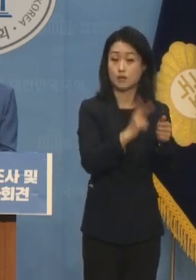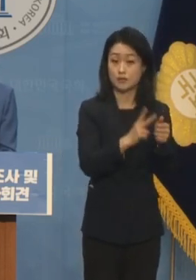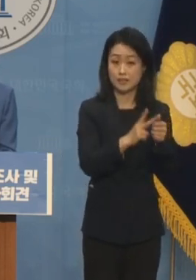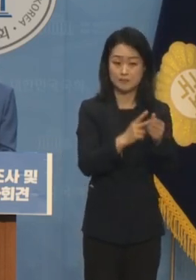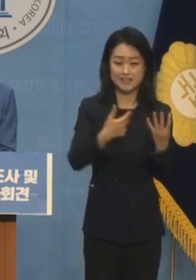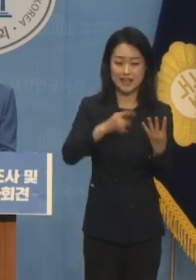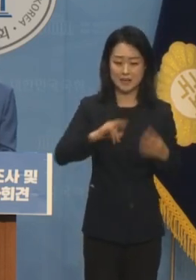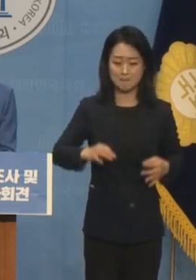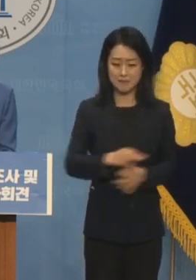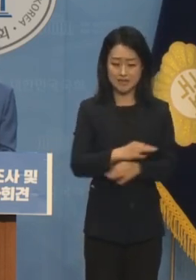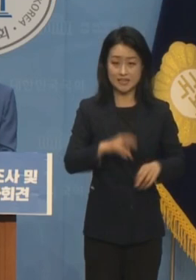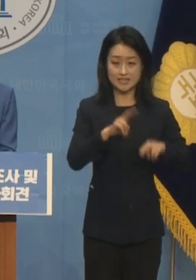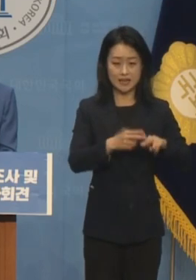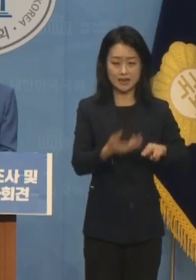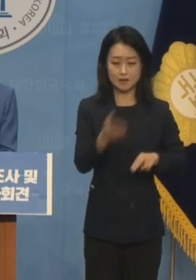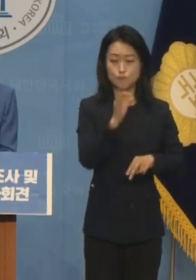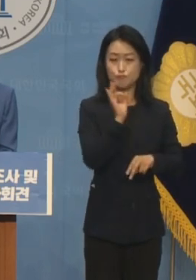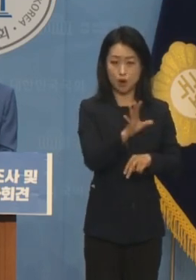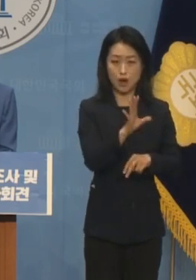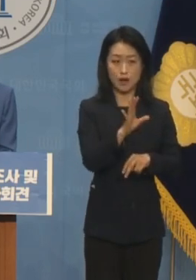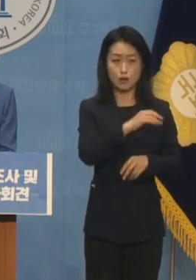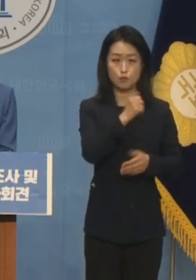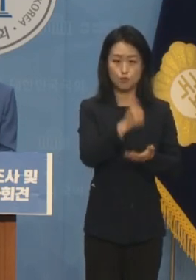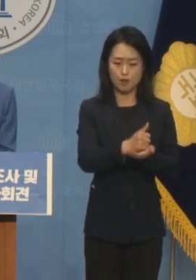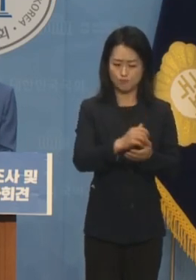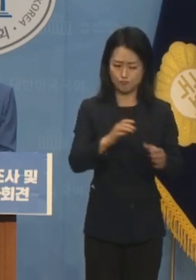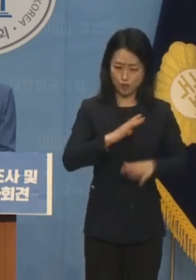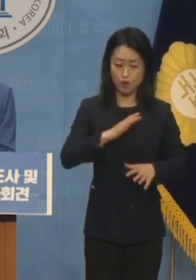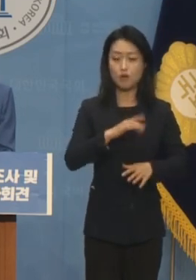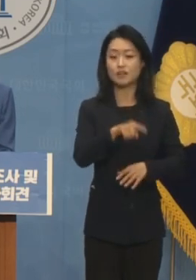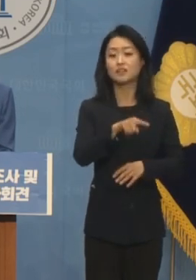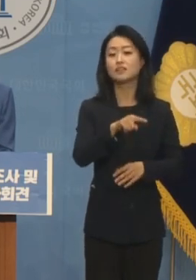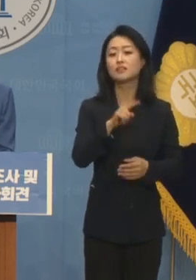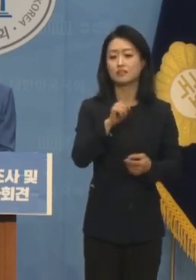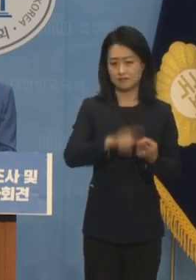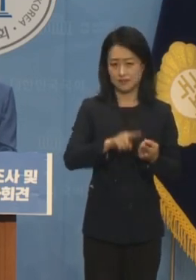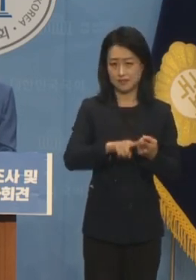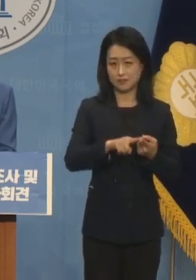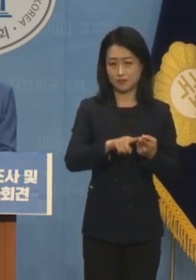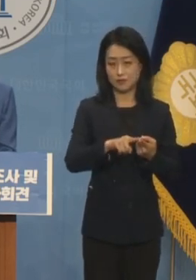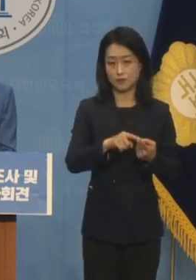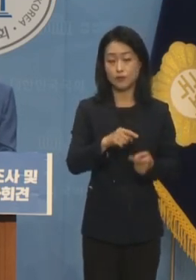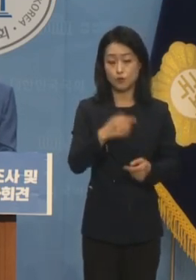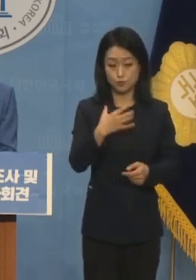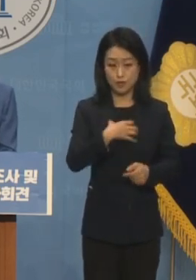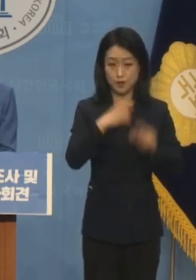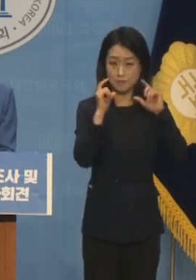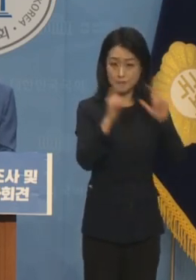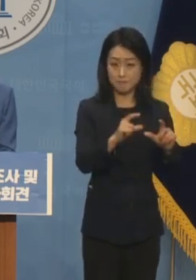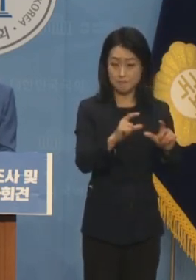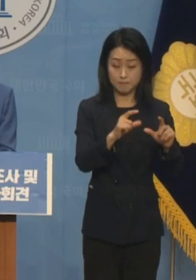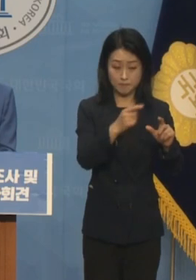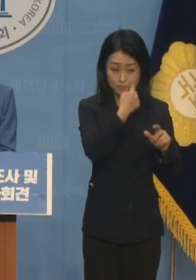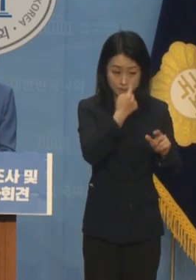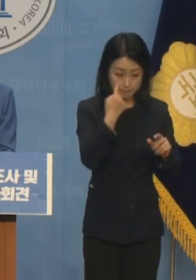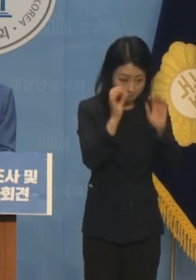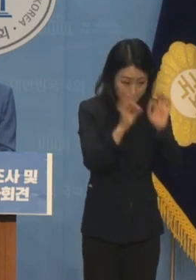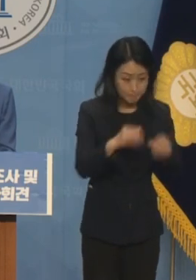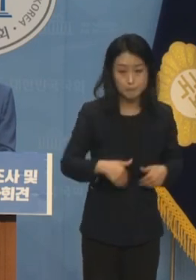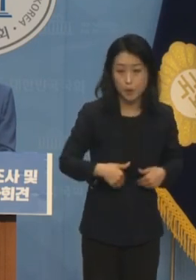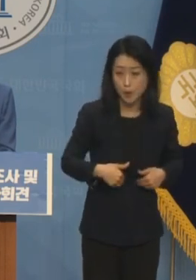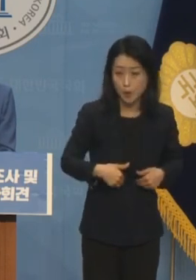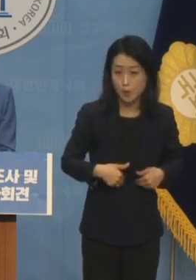비위이자 승진이 배제되는 중대 범죄입니다. 감사와 교원 징계 관련 전문가에